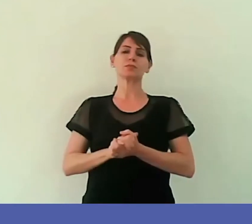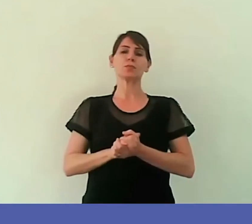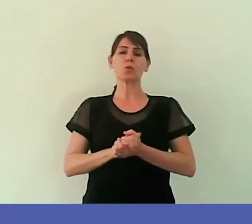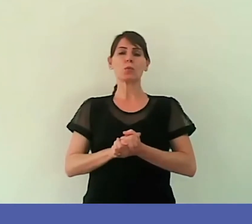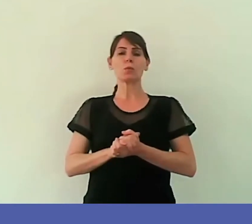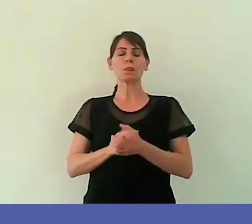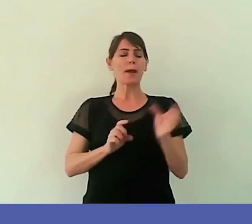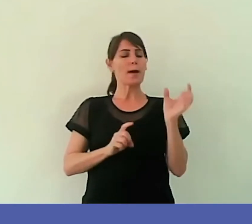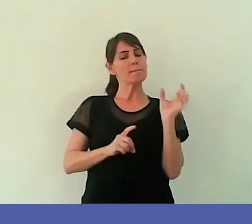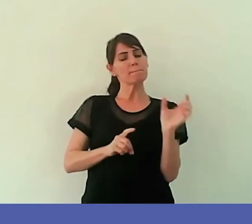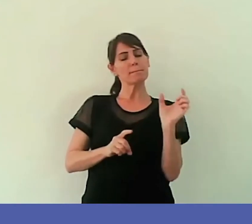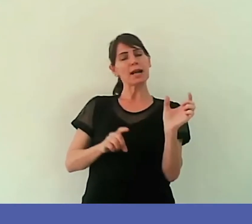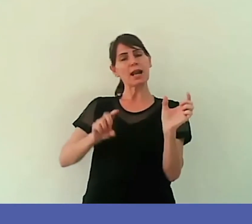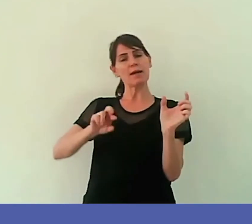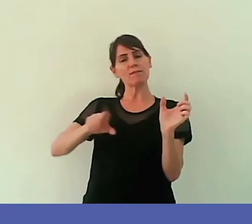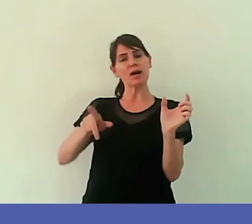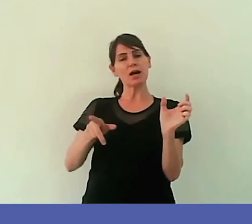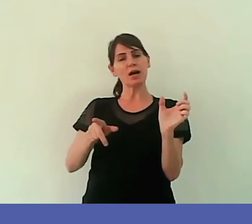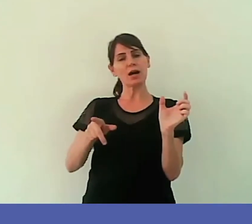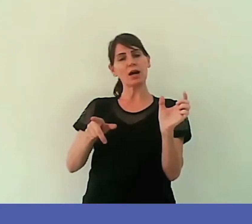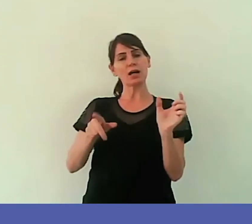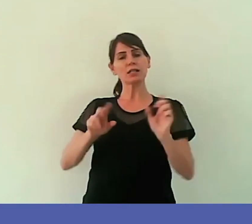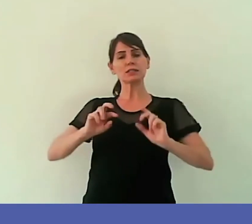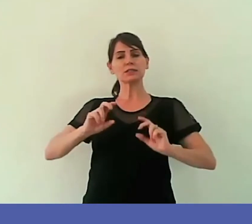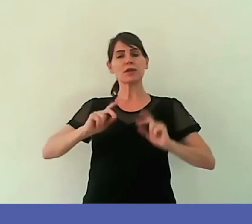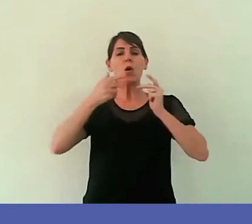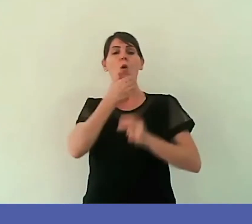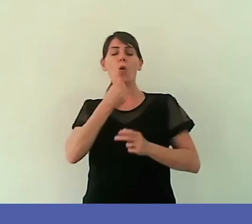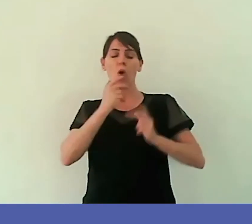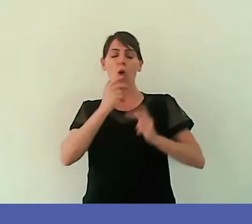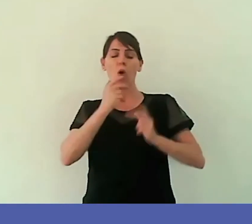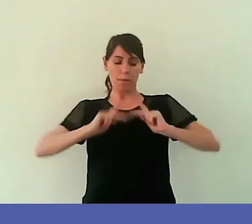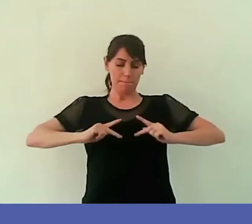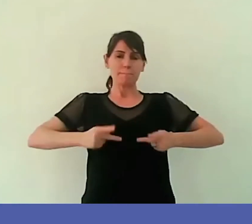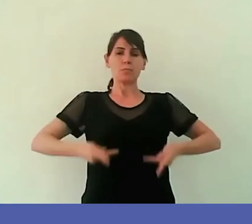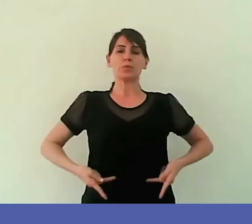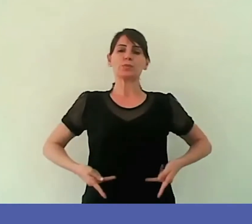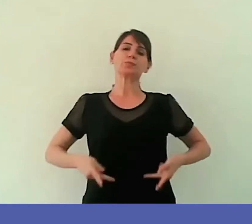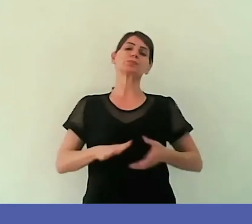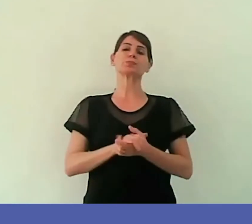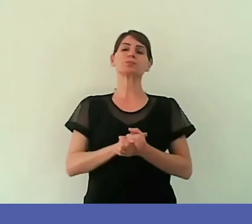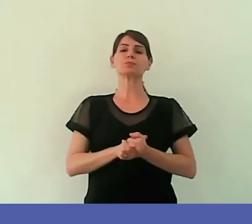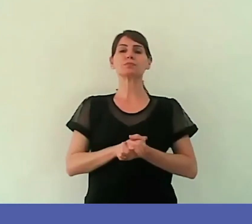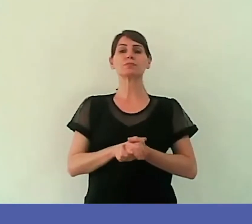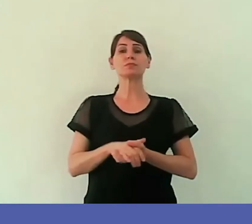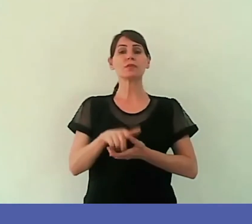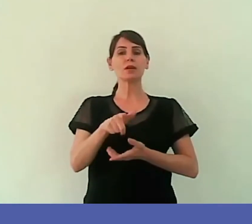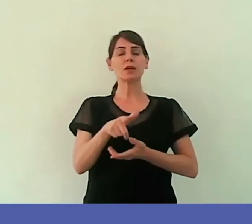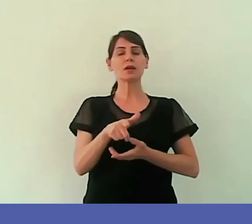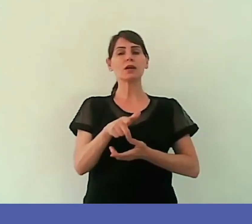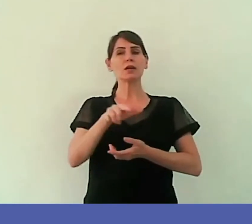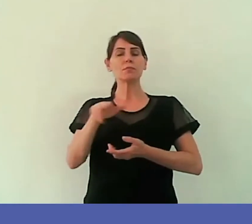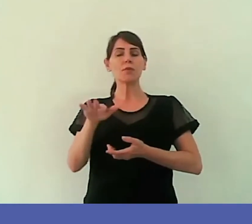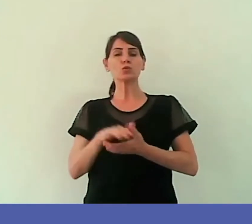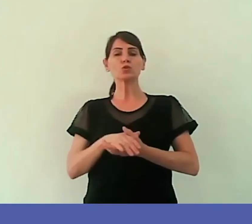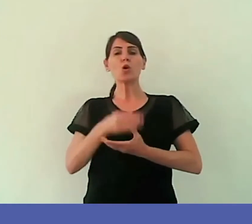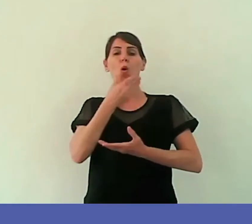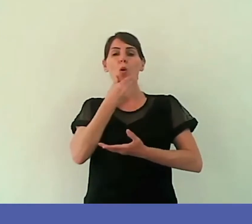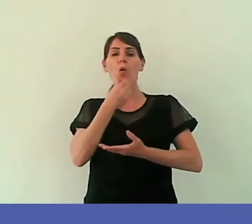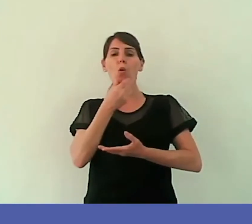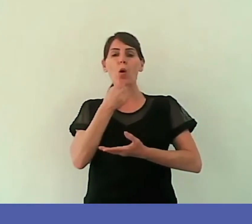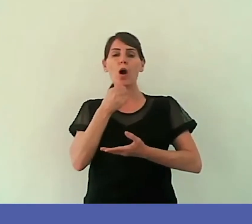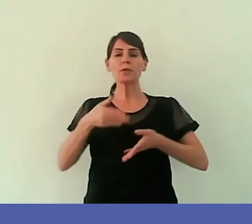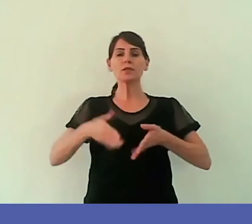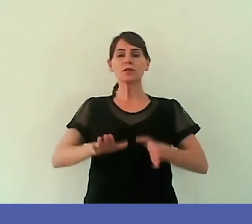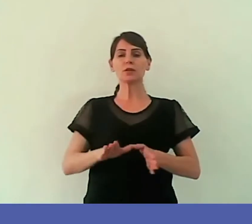é gênero masculino. Portanto, irmãos, se alguém disser que o homem nasce sem gênero,